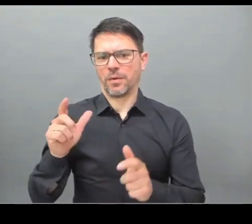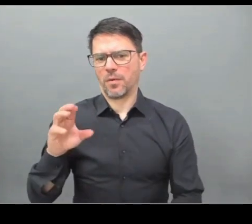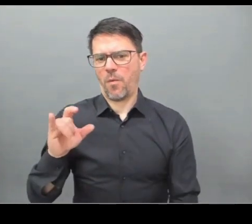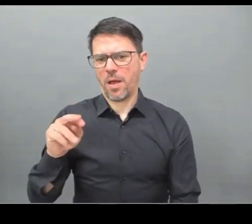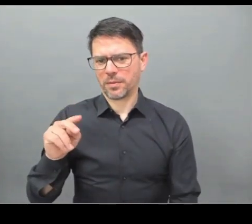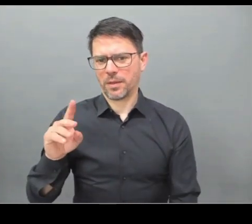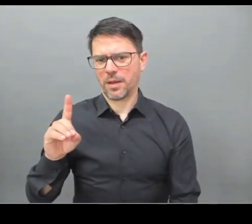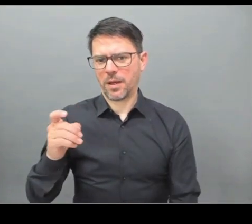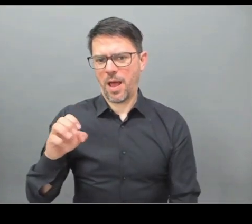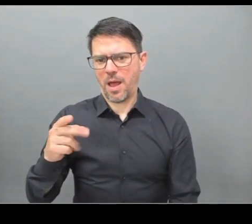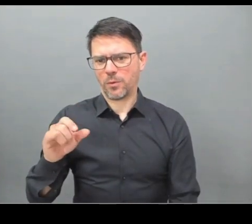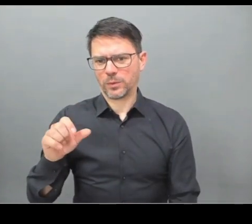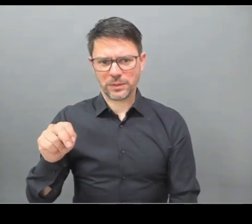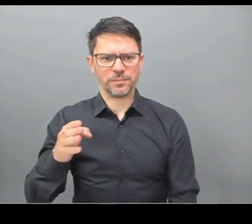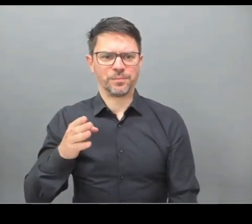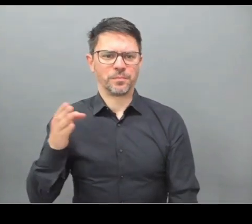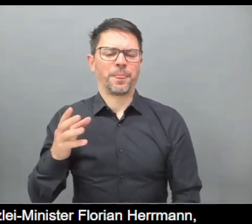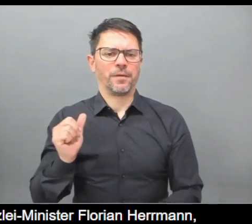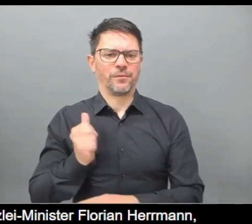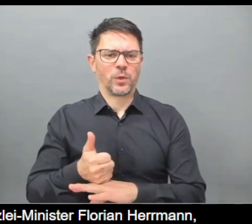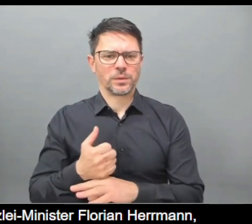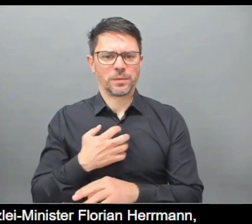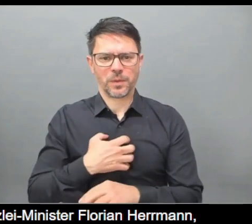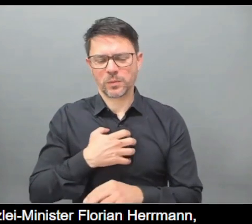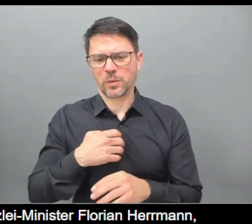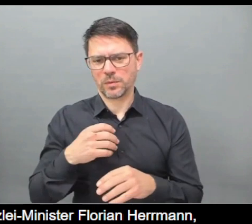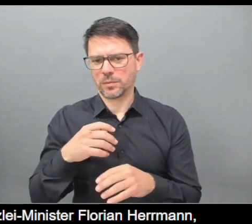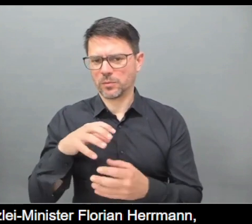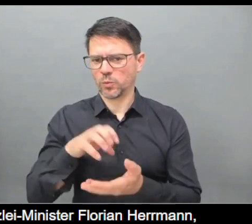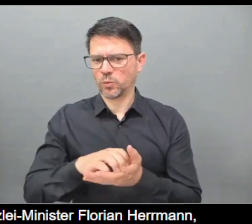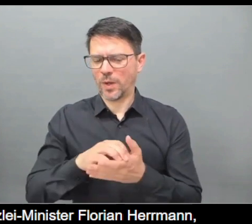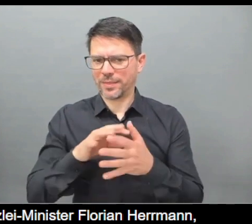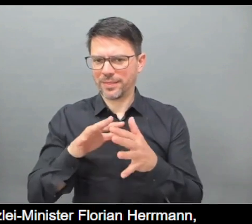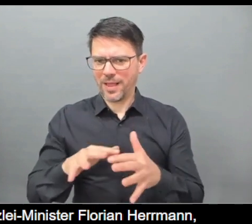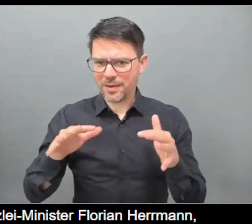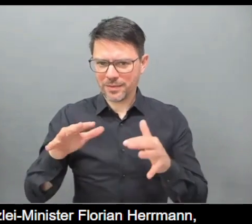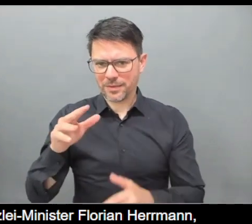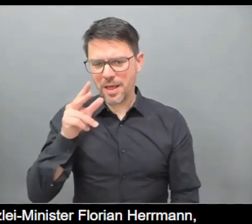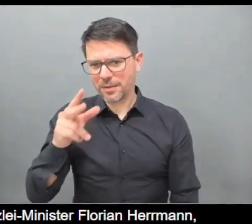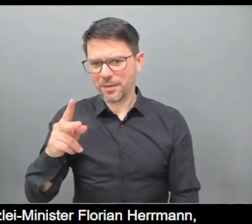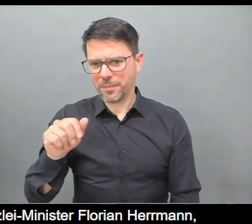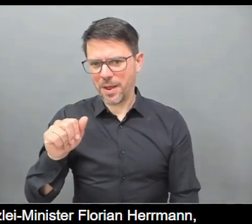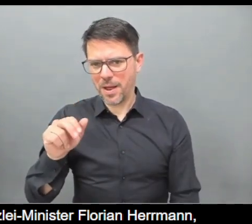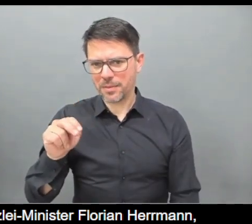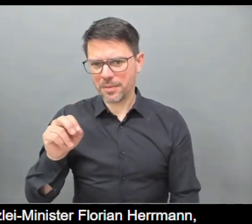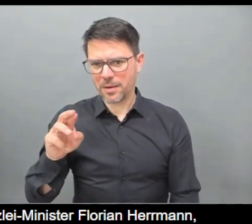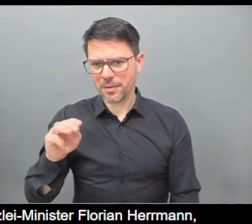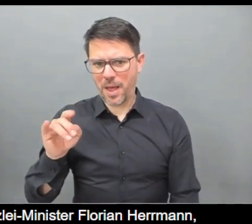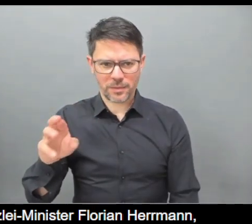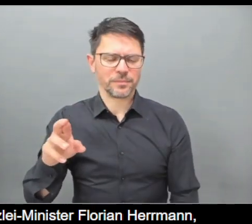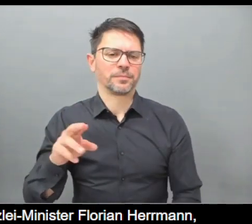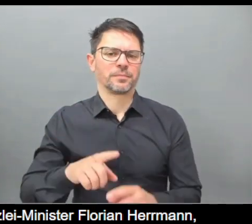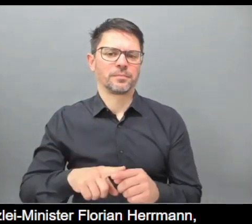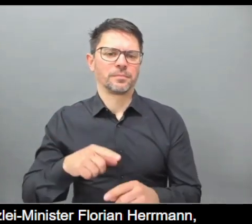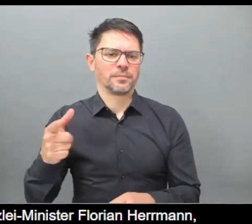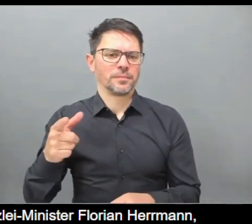Ja, vielen Dank und auch von meiner Seite ein herzliches Willkommen zu unserer heutigen Pressekonferenz nach der Sitzung des Bayerischen Ministerrats,